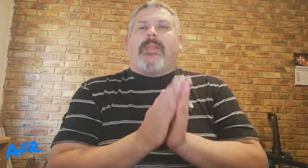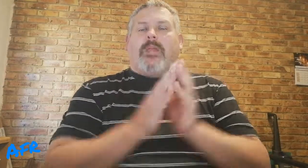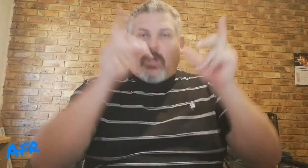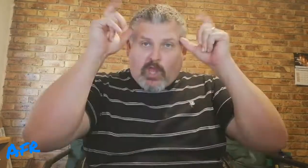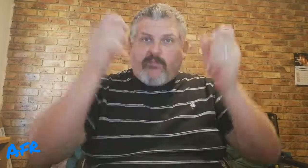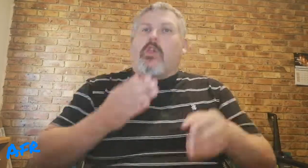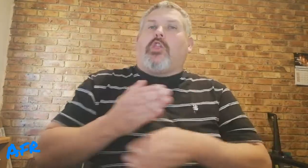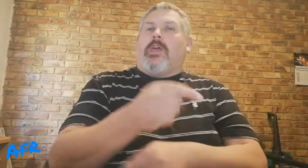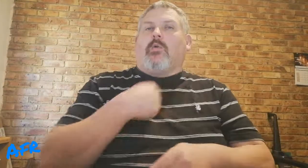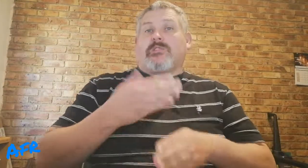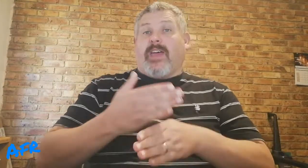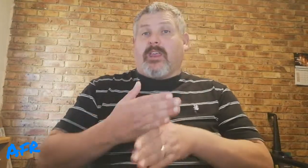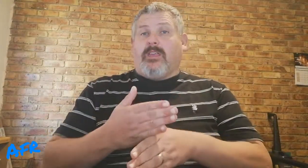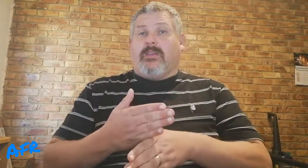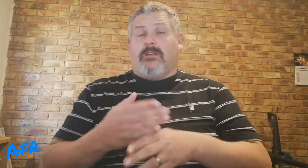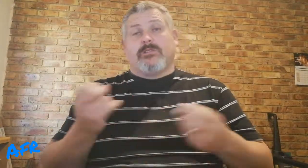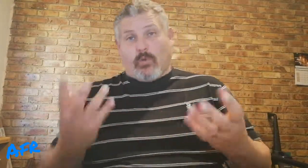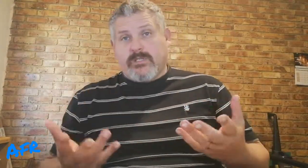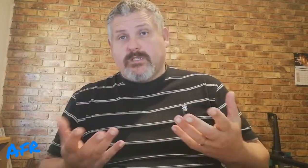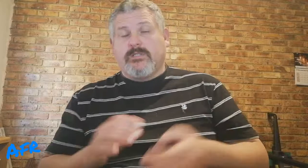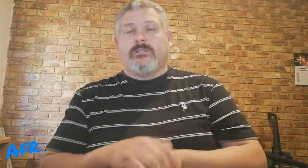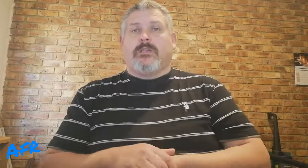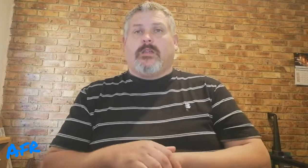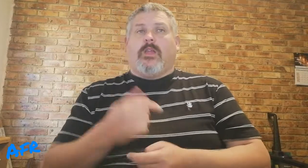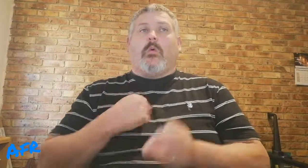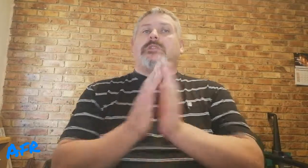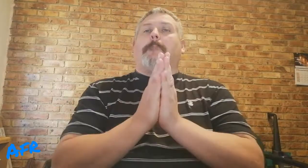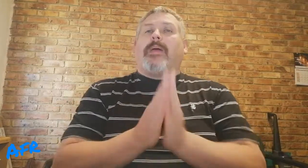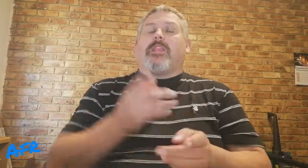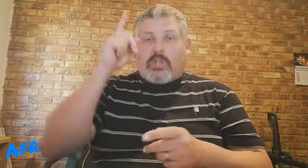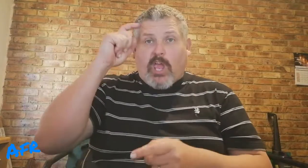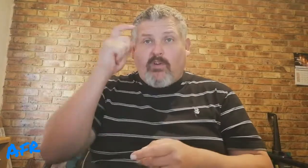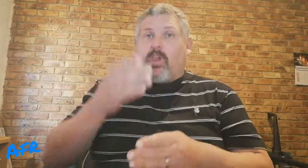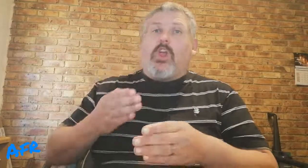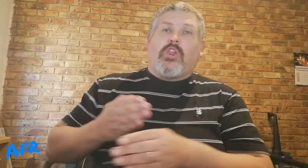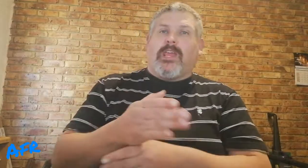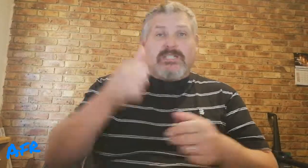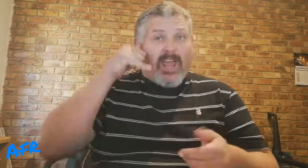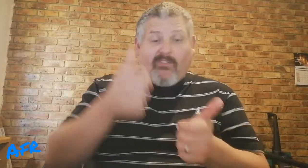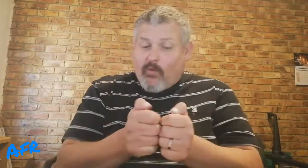aanbid die duivel deur ons werk, soms. Ons aanbid die duivel deur